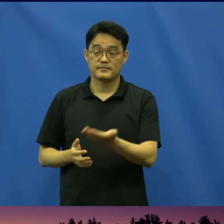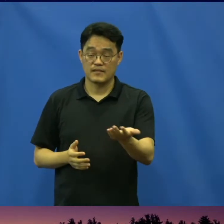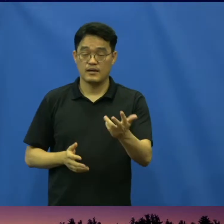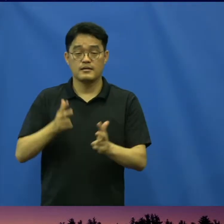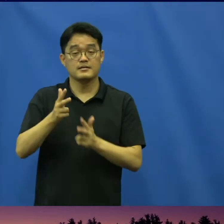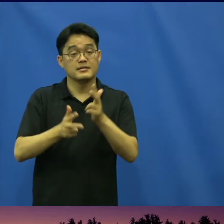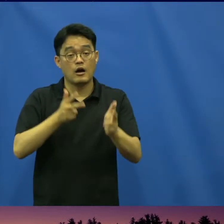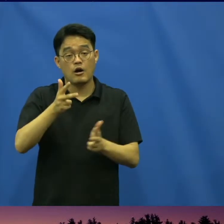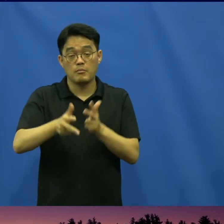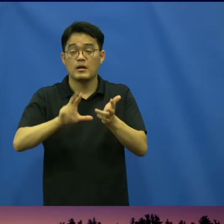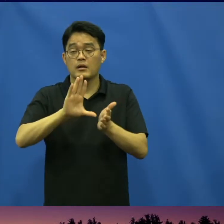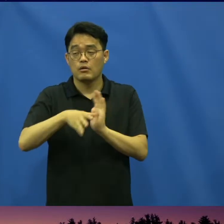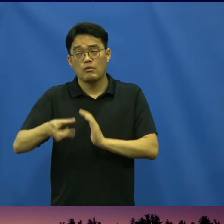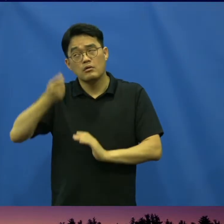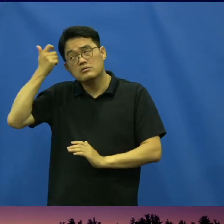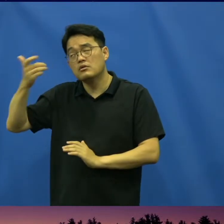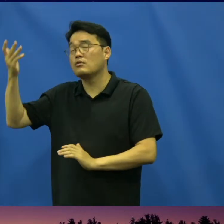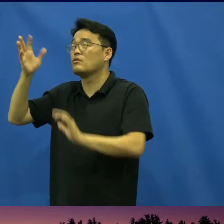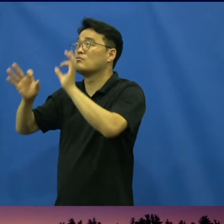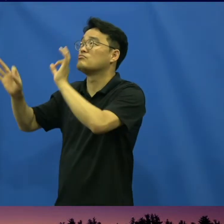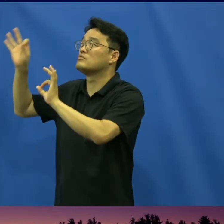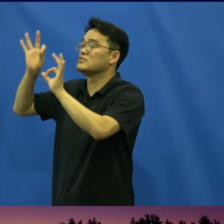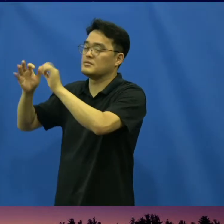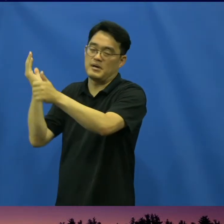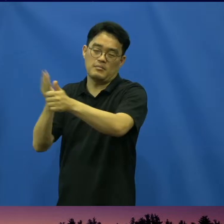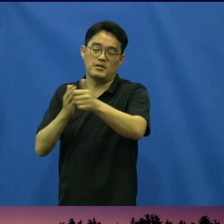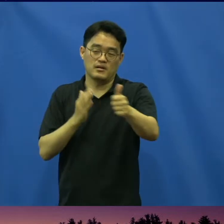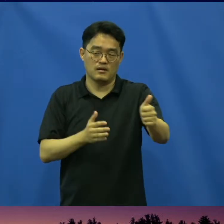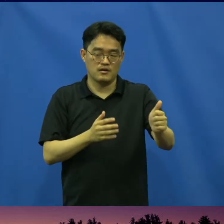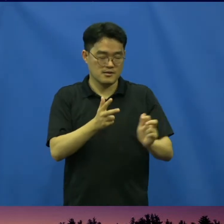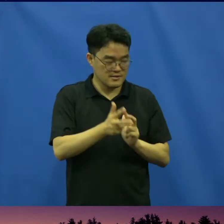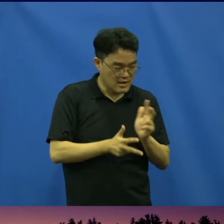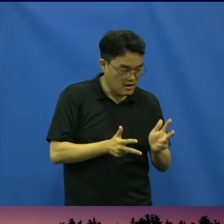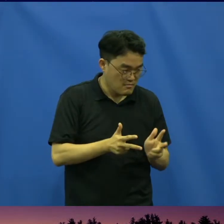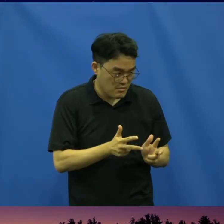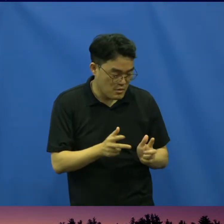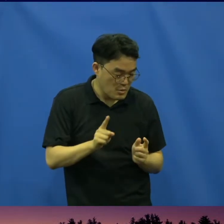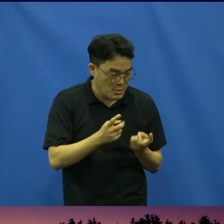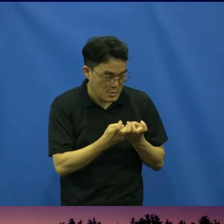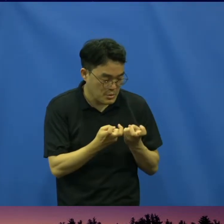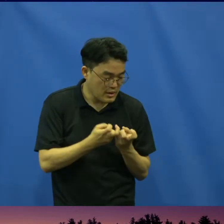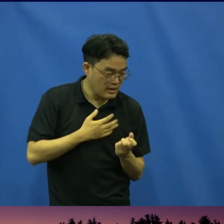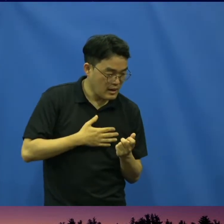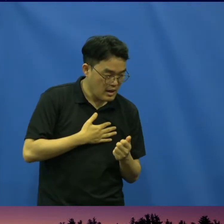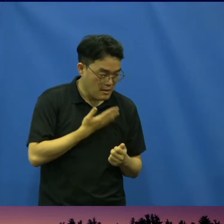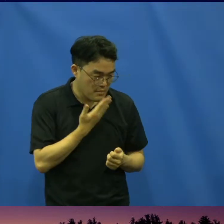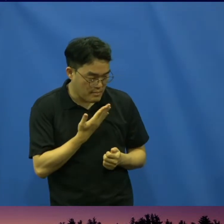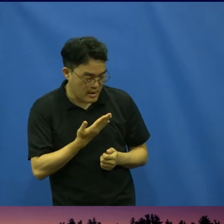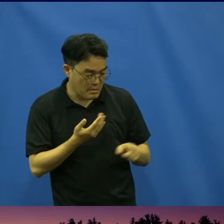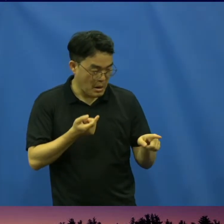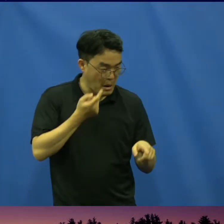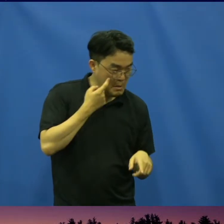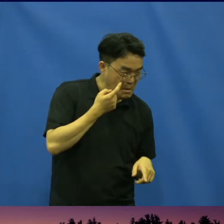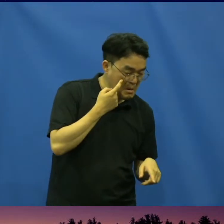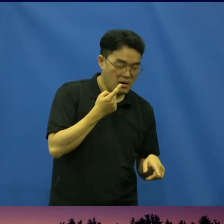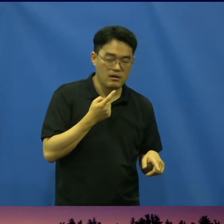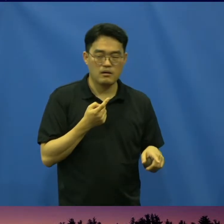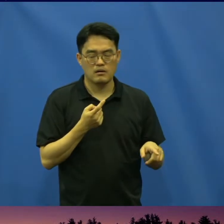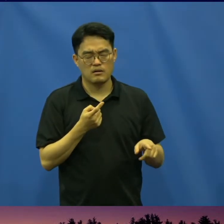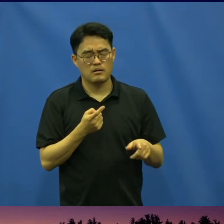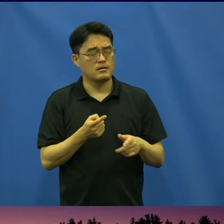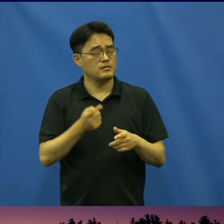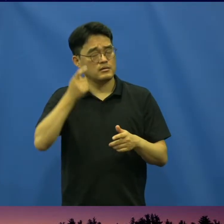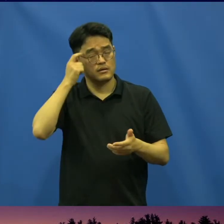지혜를 보세요. 사업 안에도 마찬가지입니다. 직장 안에서도 마찬가지입니다. 여러분들이 하고 있는 모든 분야에서 어느